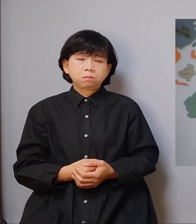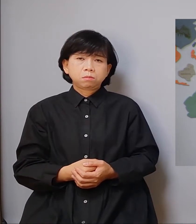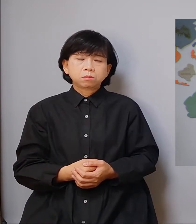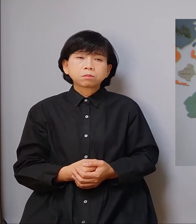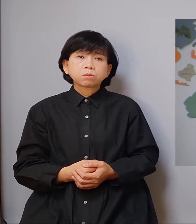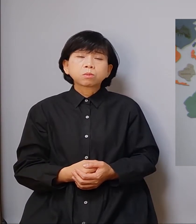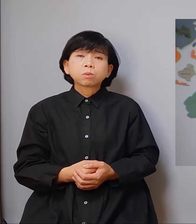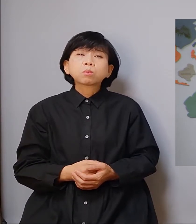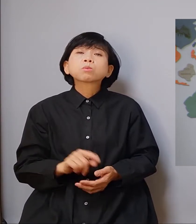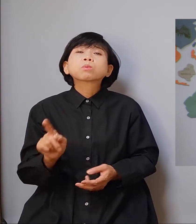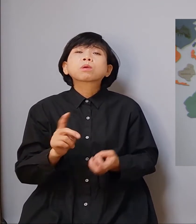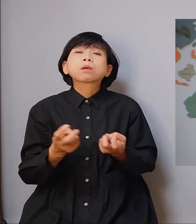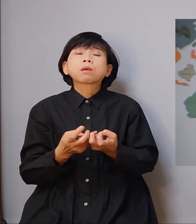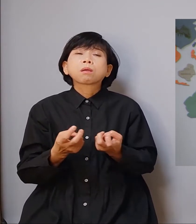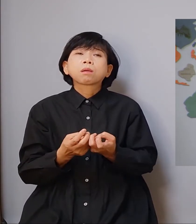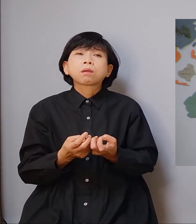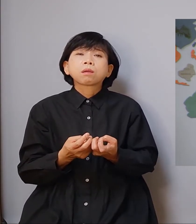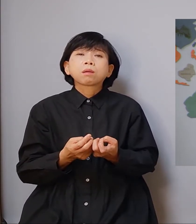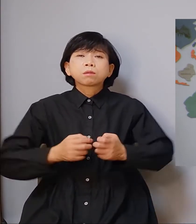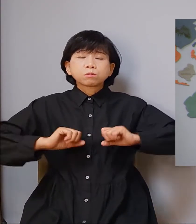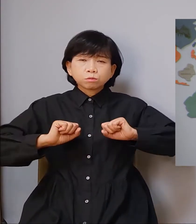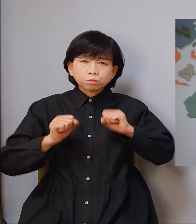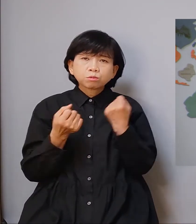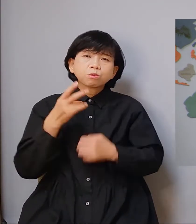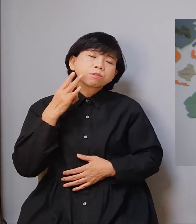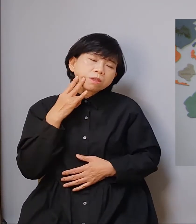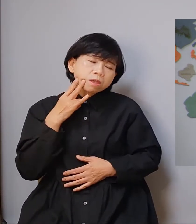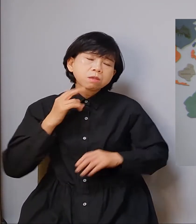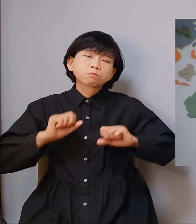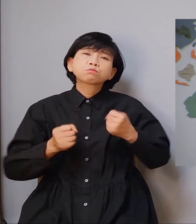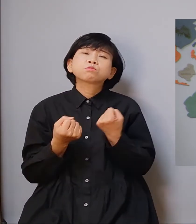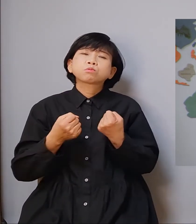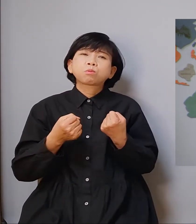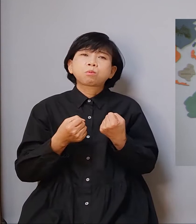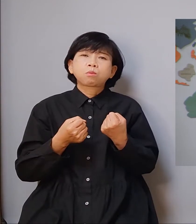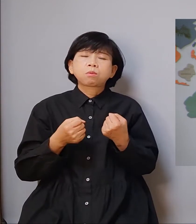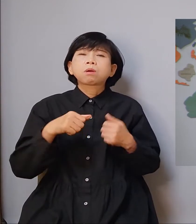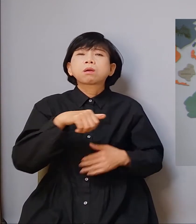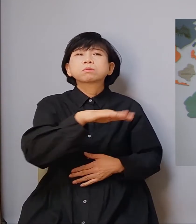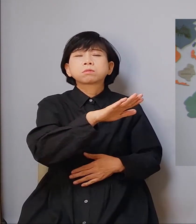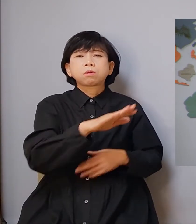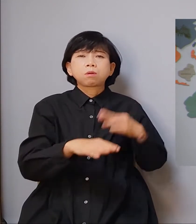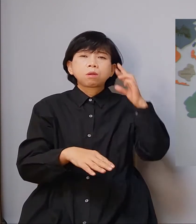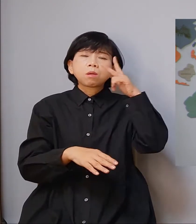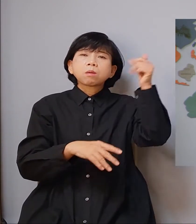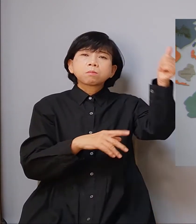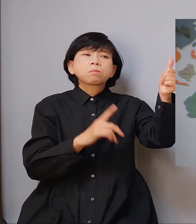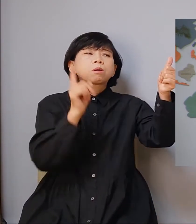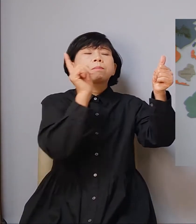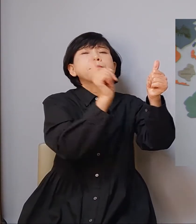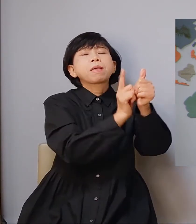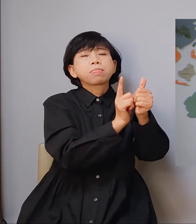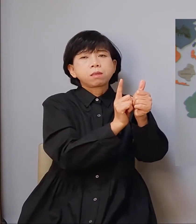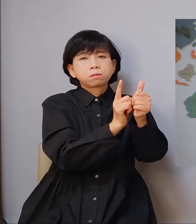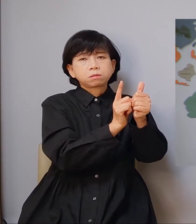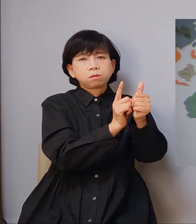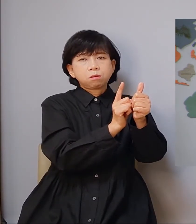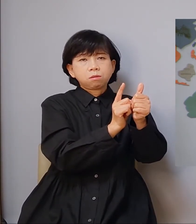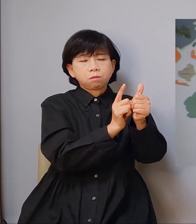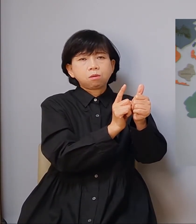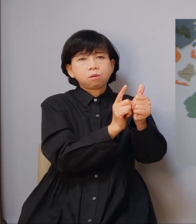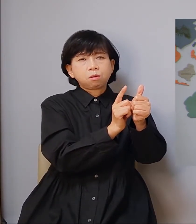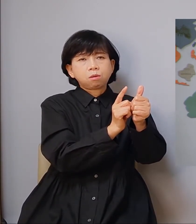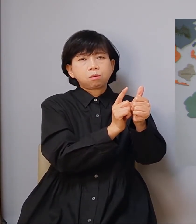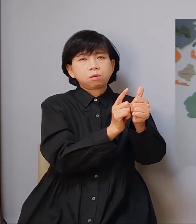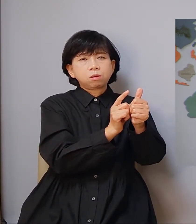아나니아가 갔을까요? 안 갔을까요? 순종하고 가게 됩니다. 그리고 이 사울을 만나서 그가 처음 했던